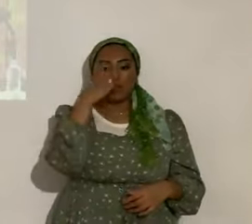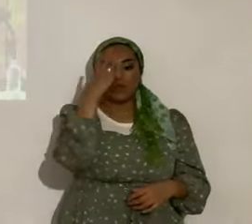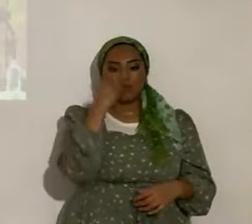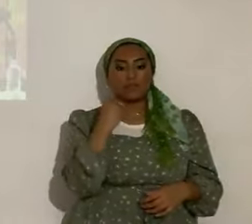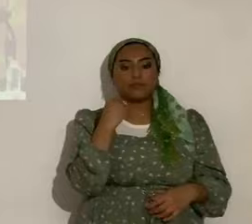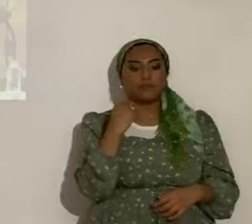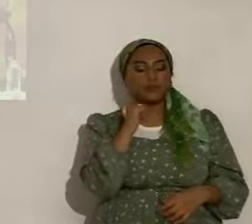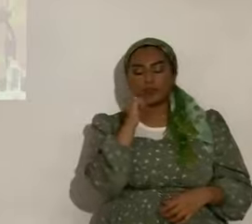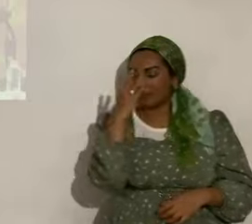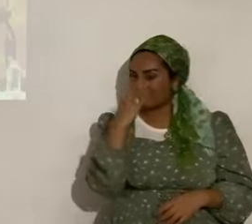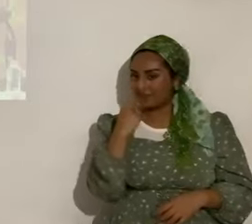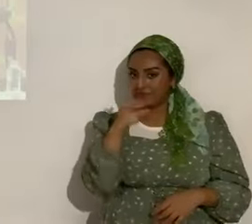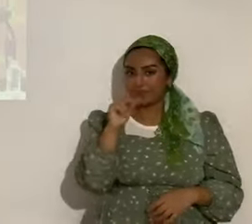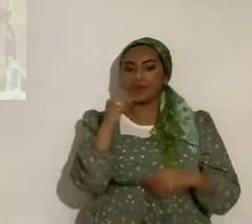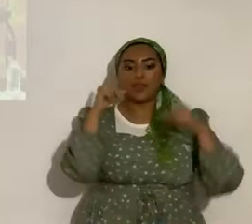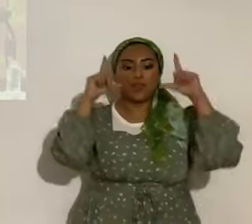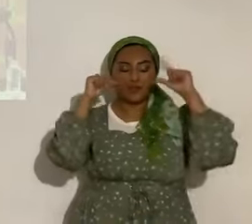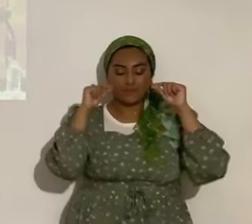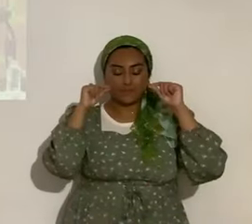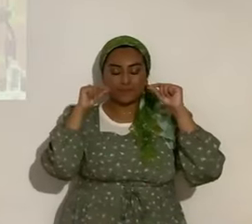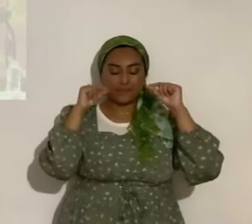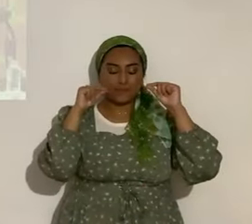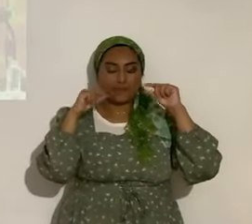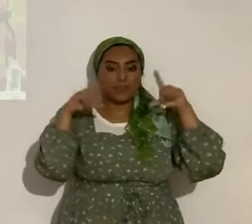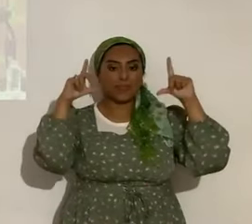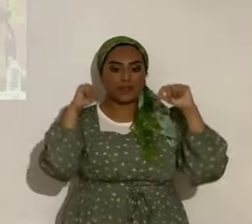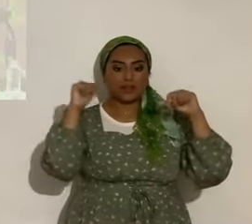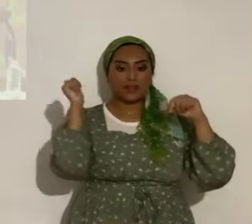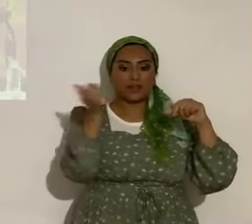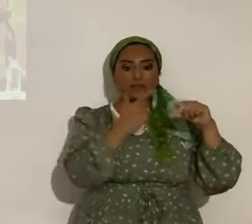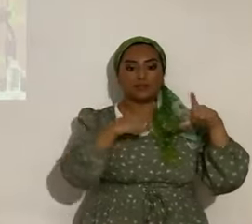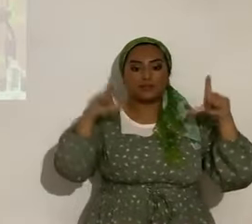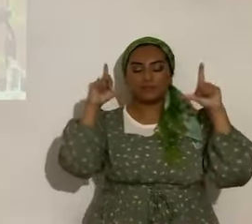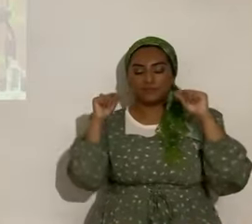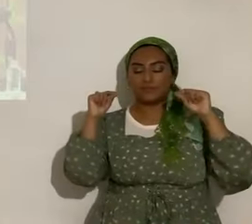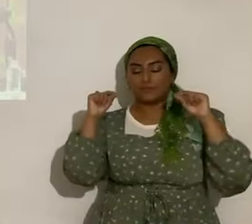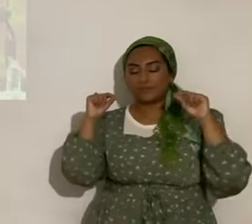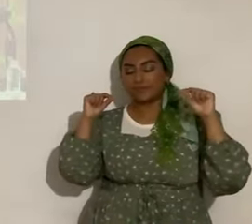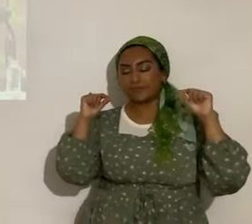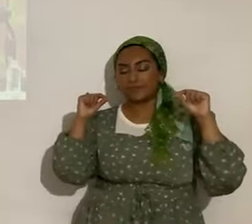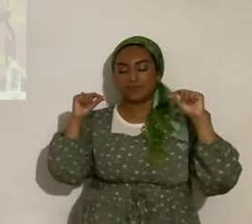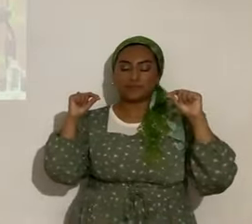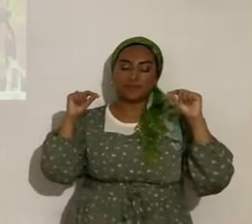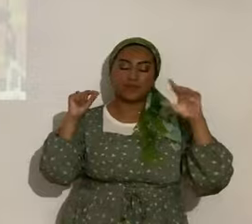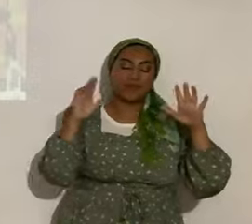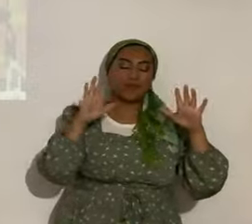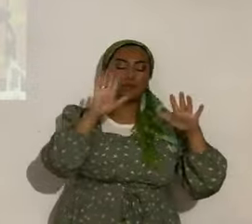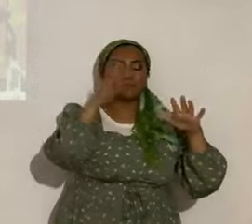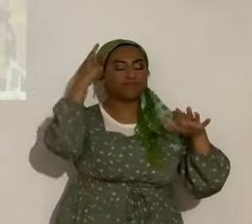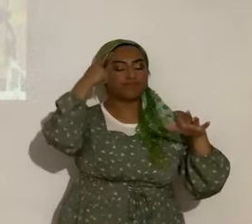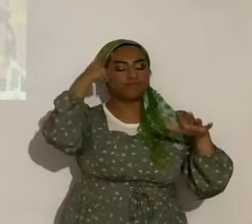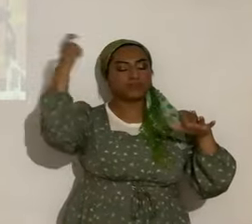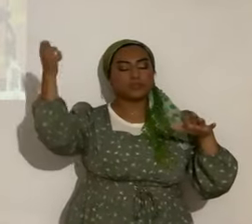pero no se duerman, por favor. No se duerman, cierren todos sus ojos. Ahora tú vas caminando.